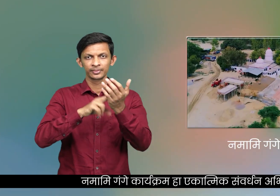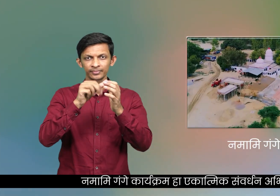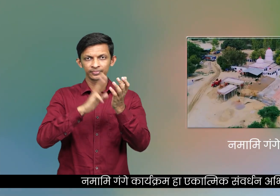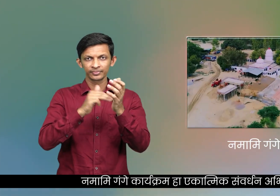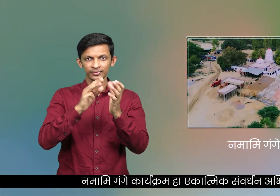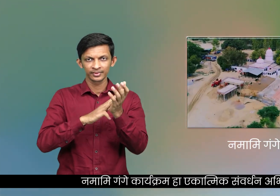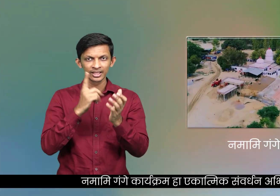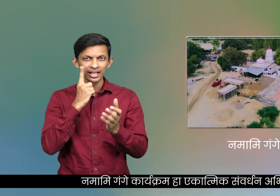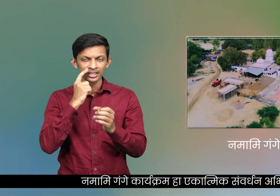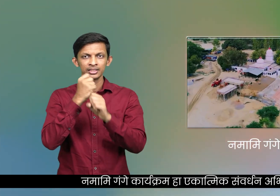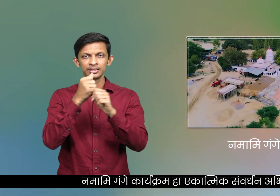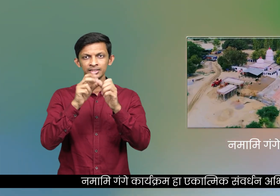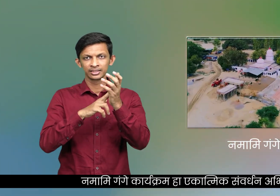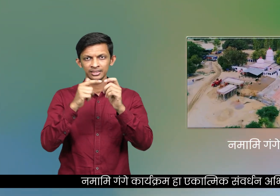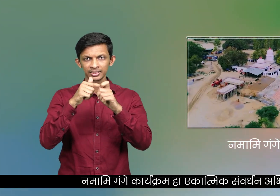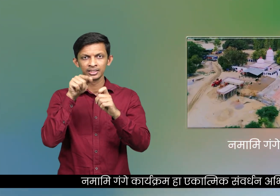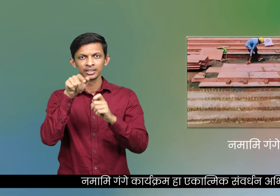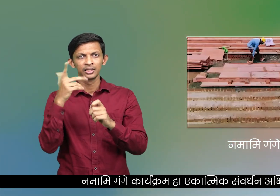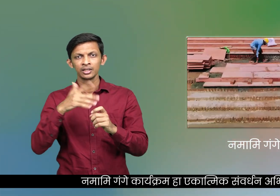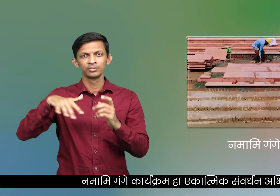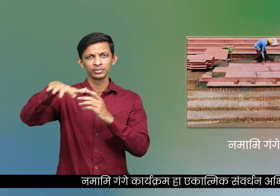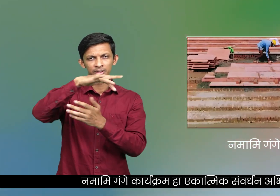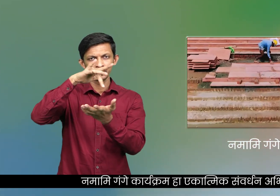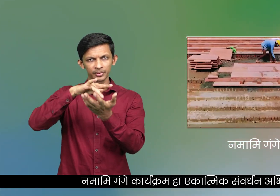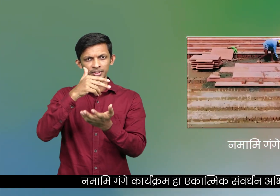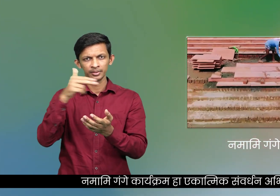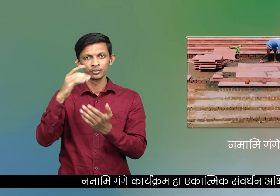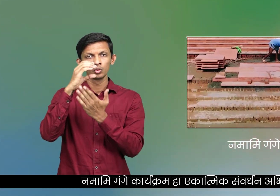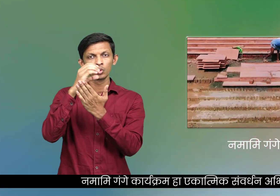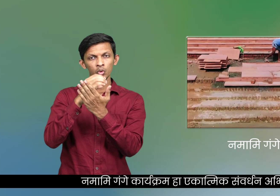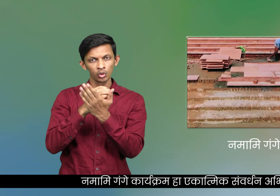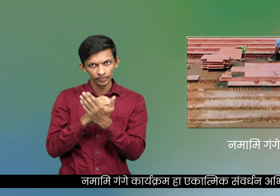नमामि गंगे कार्यक्रम हा एकात्मिक संवर्धन अभियान आहे,